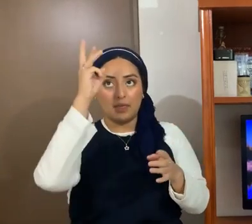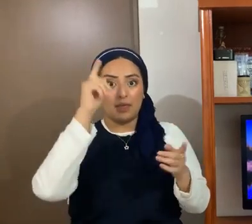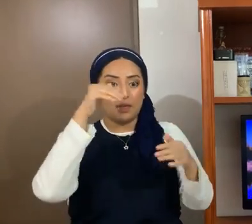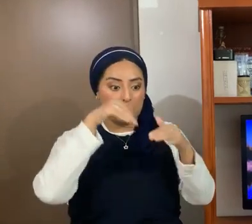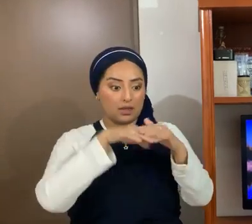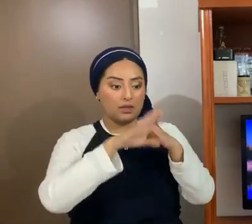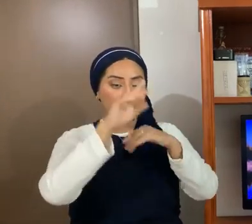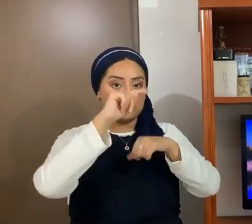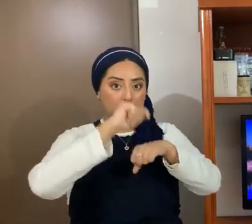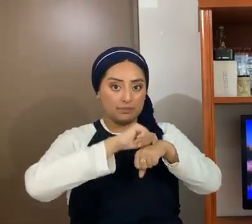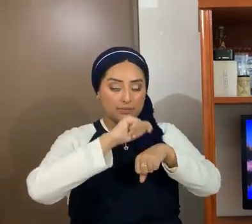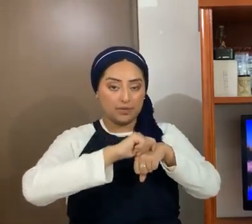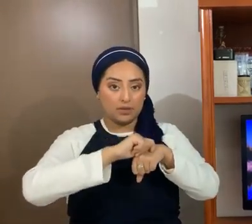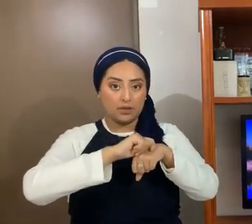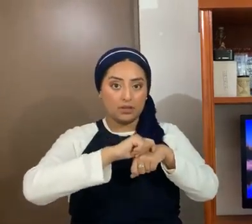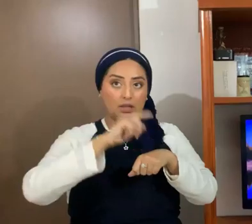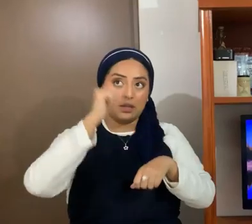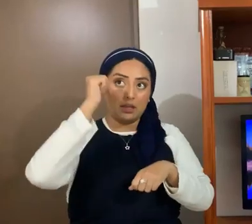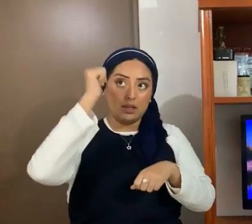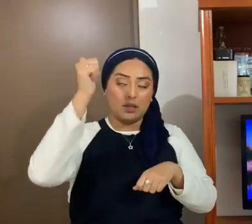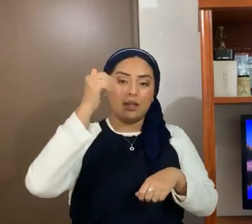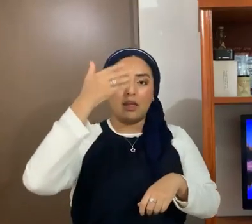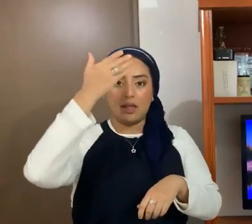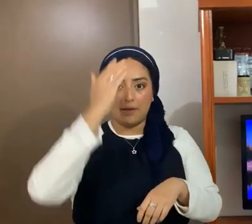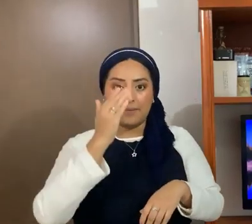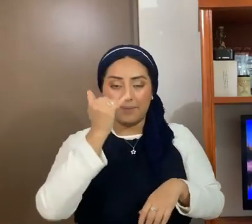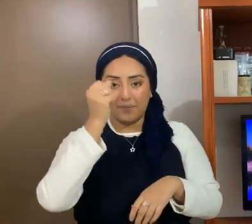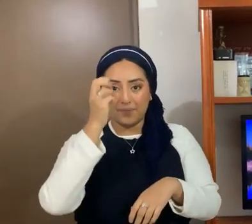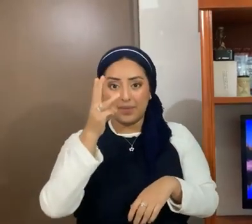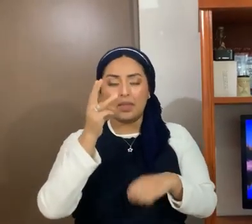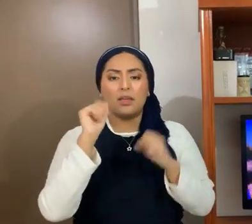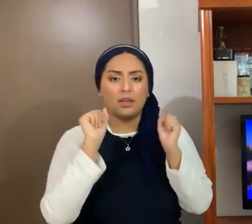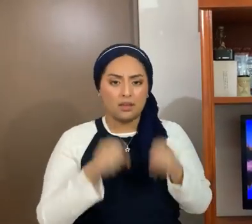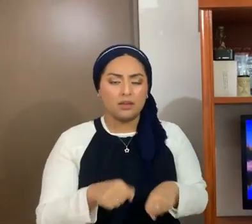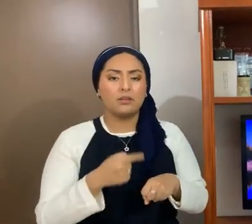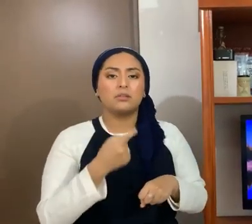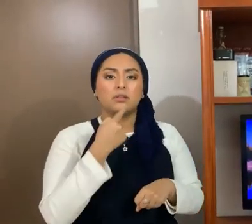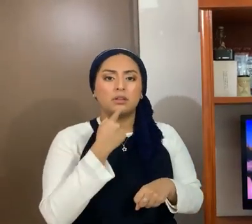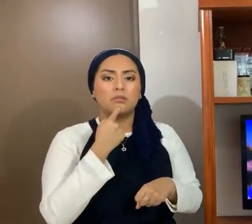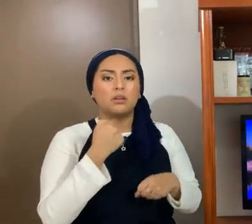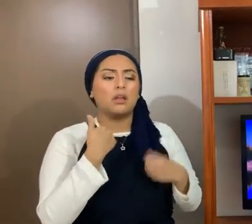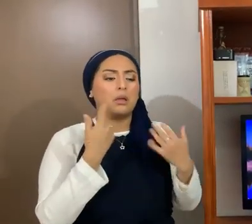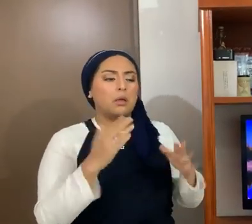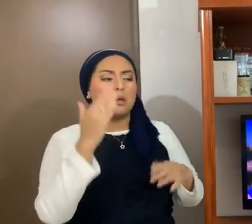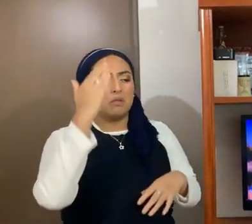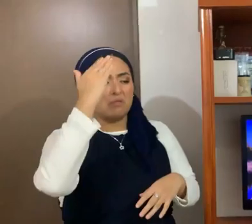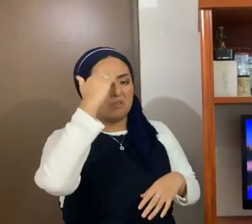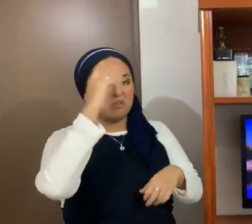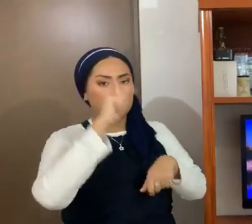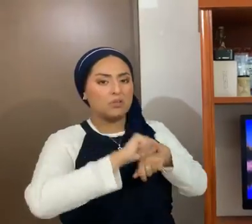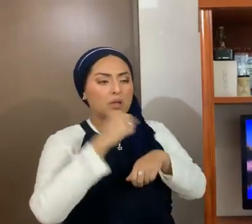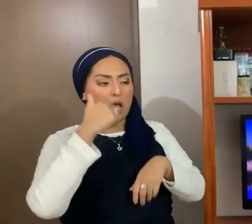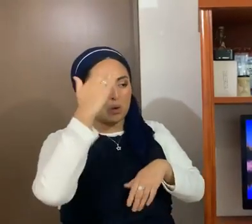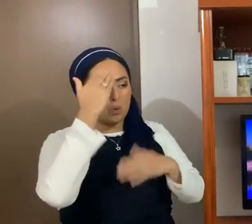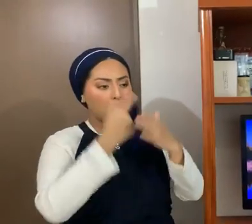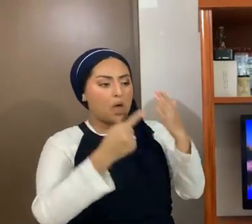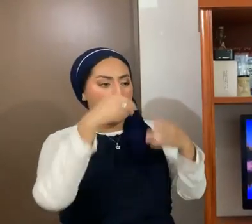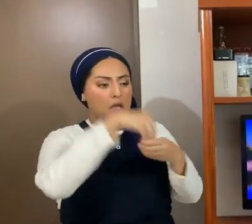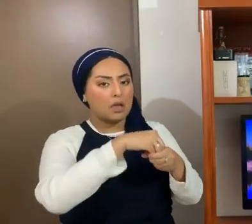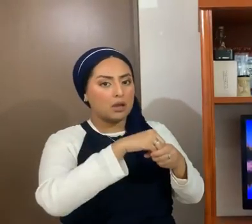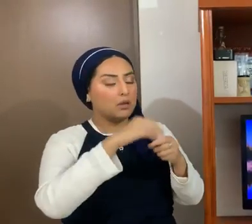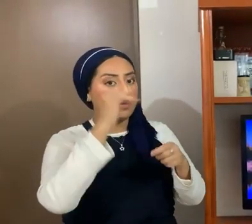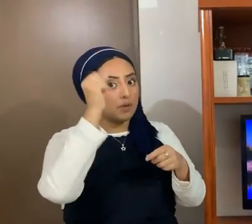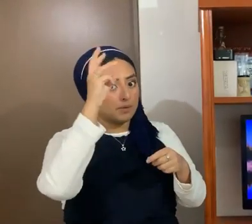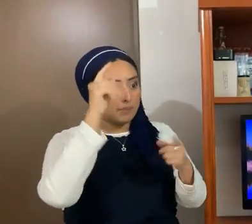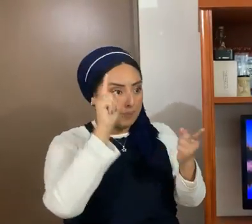templo, siendo el mismísimo Elohim. Yahshua HaMashiach podía decir, ya lo conozco, ya sé que hay, pero no,